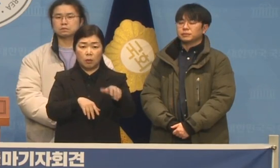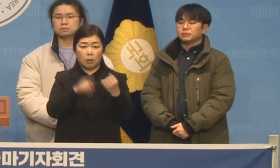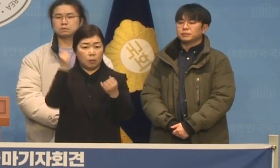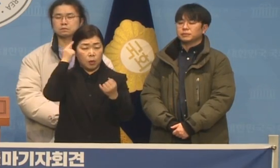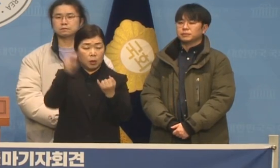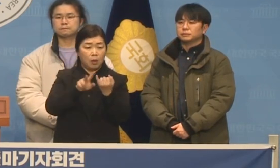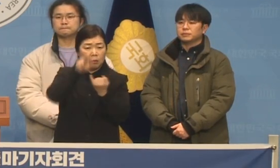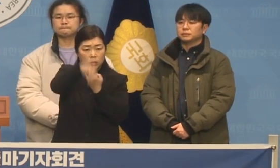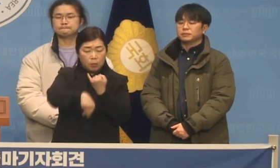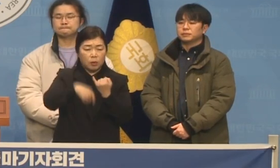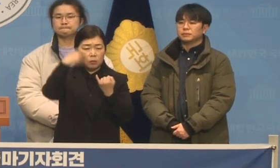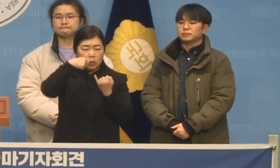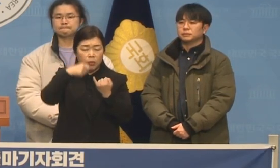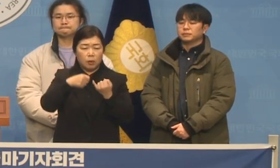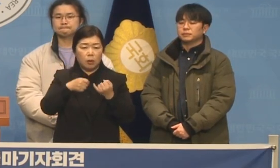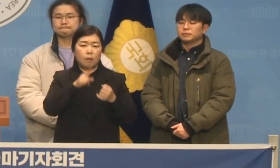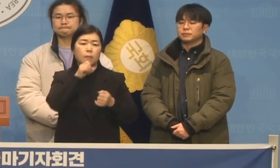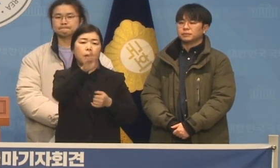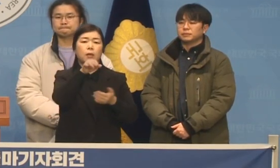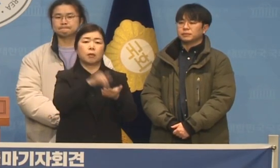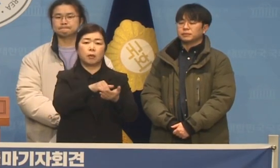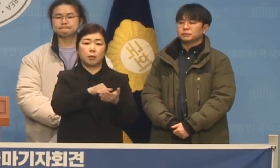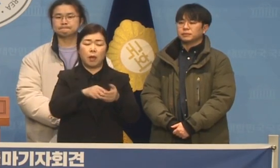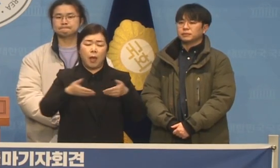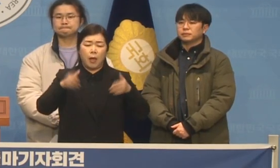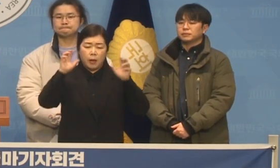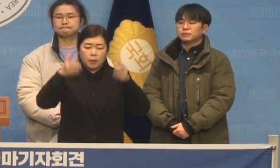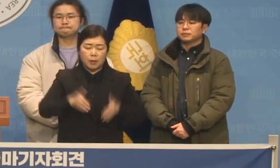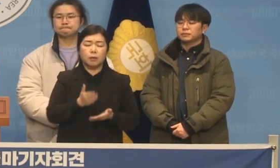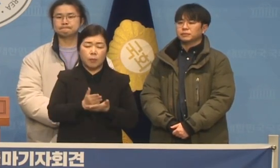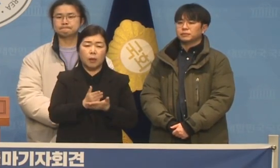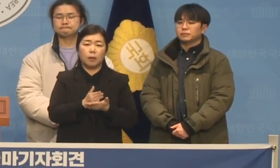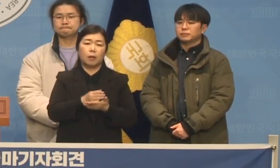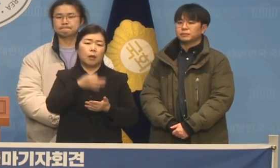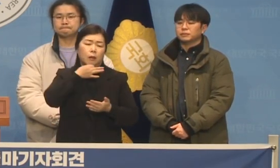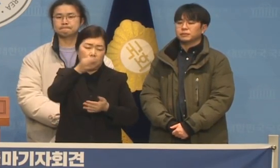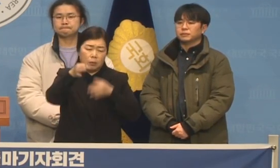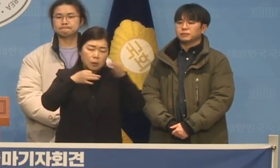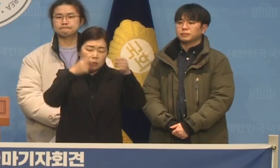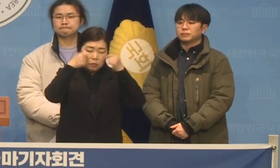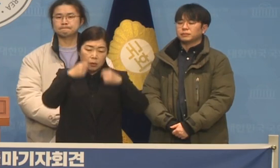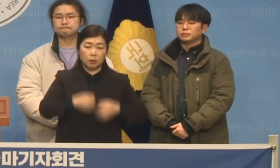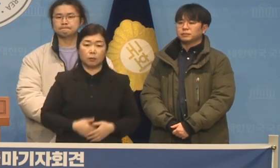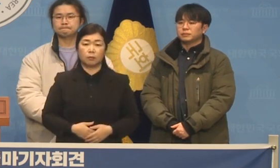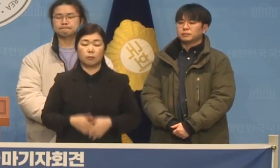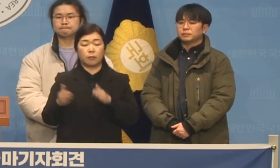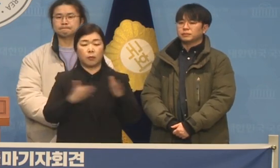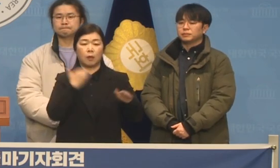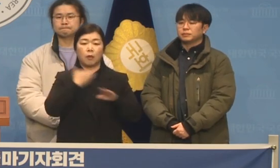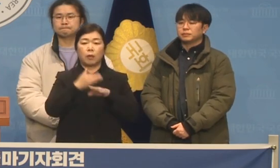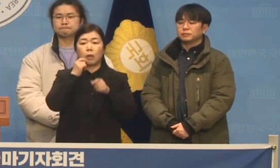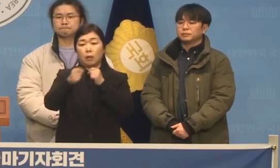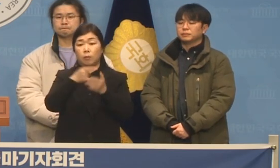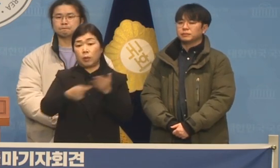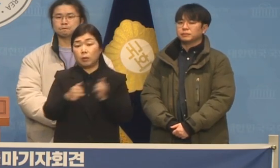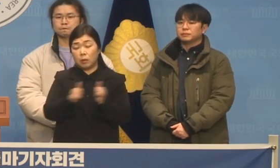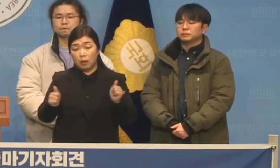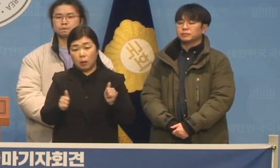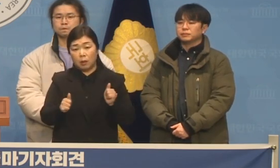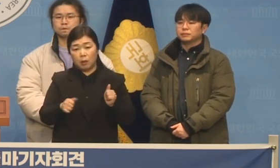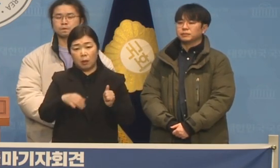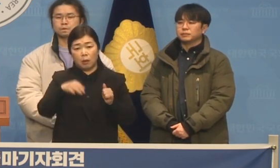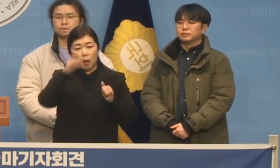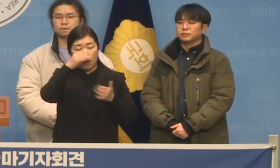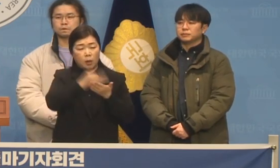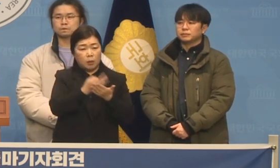전셋집을 계약했던 30대 시민은 전세 사기를 당하고 몇 개의 아르바이트를 하다가 전세 사기 피해 지원 촉구 활동을